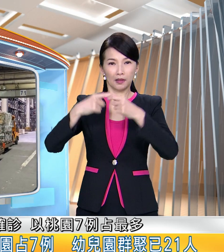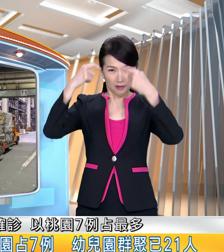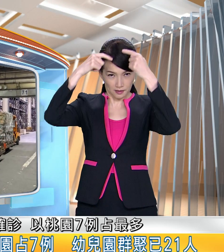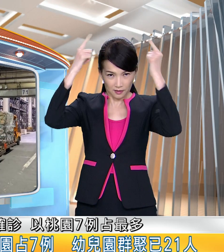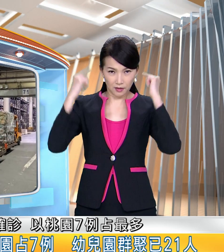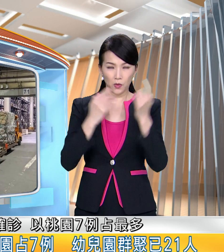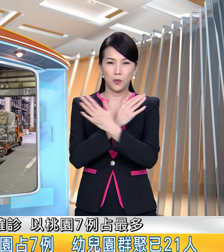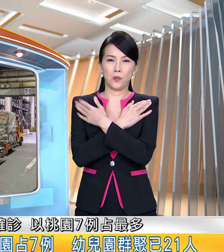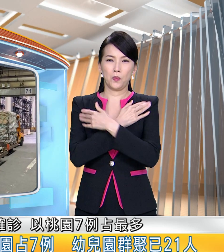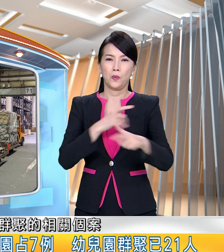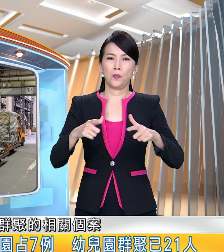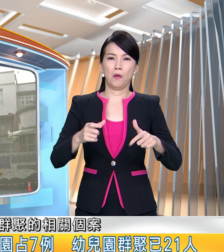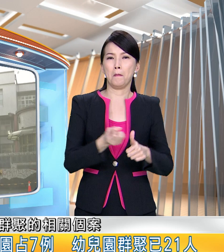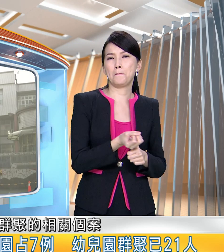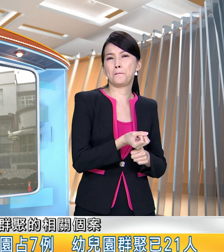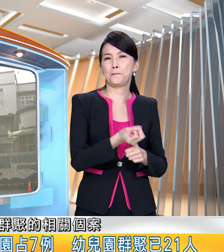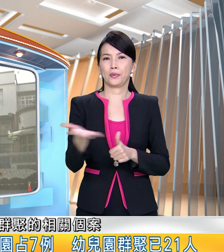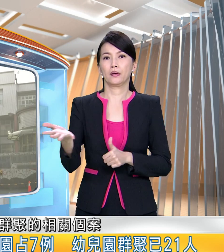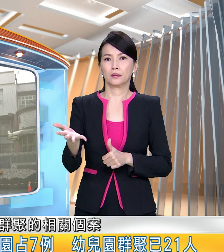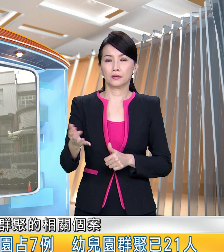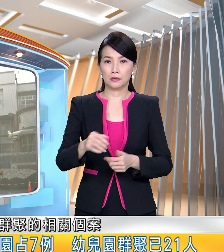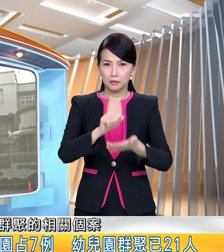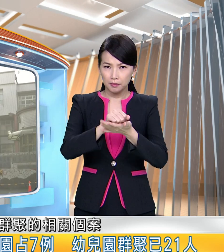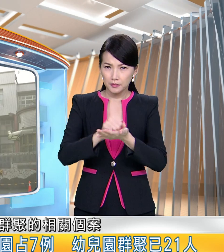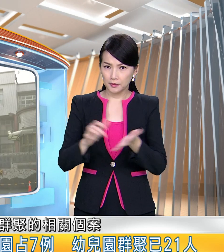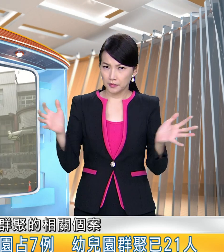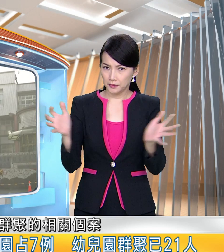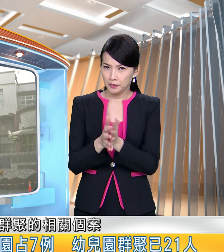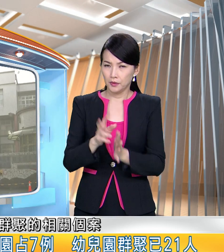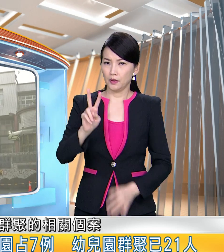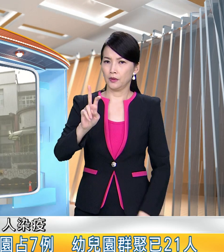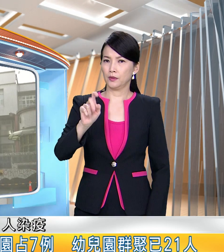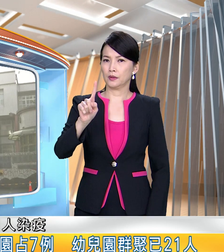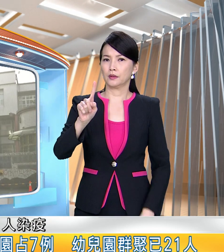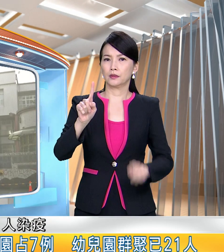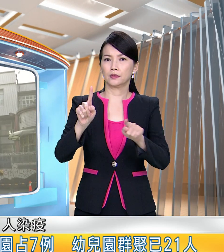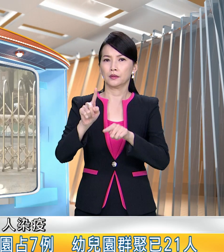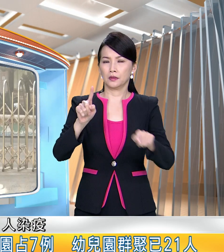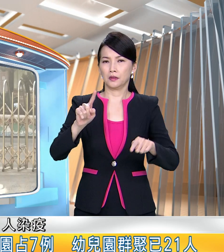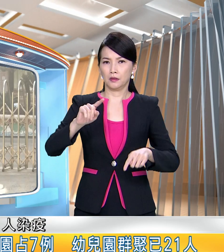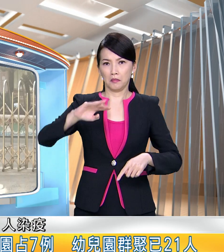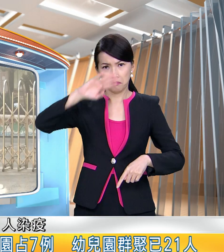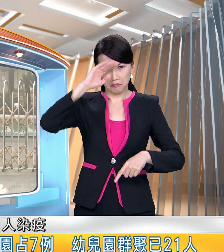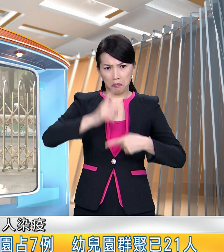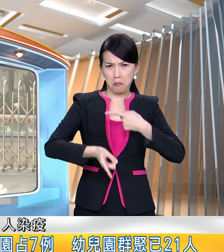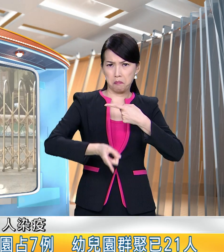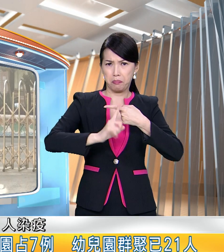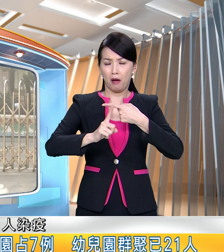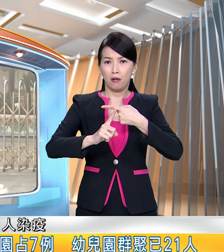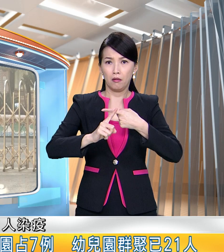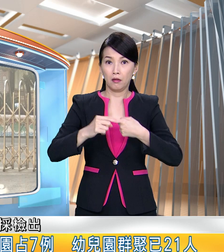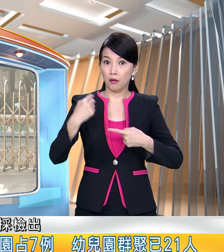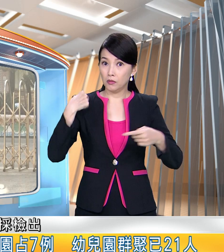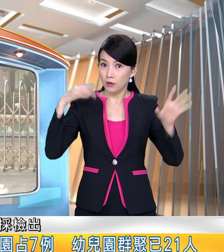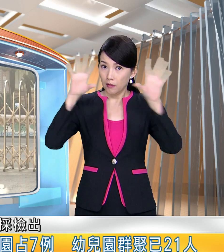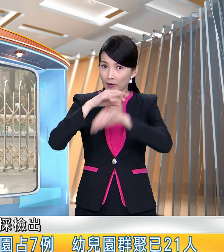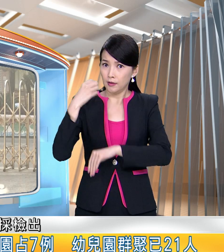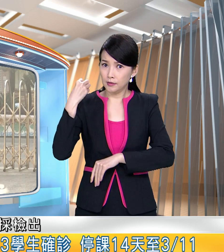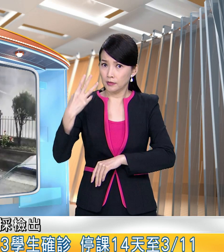多。在米迪幼儿园群聚的相关个案，已经累计有21人染疫。桃园昨天